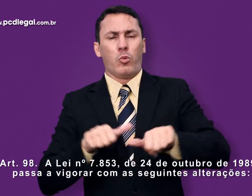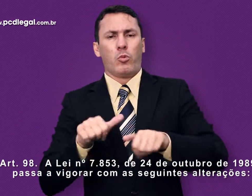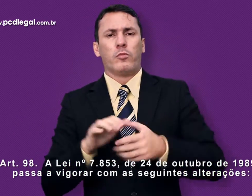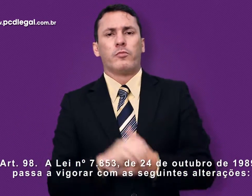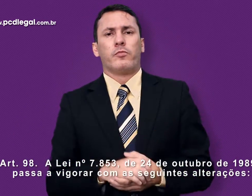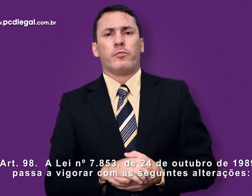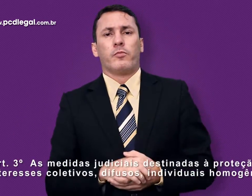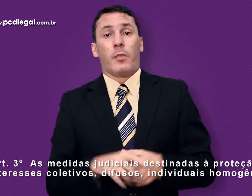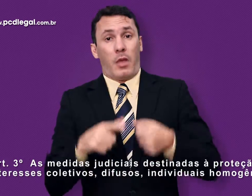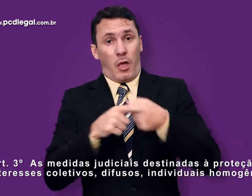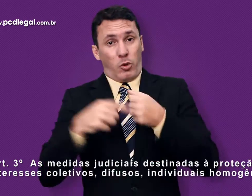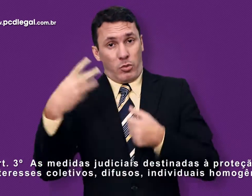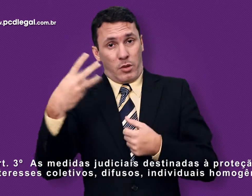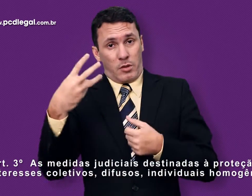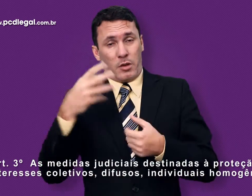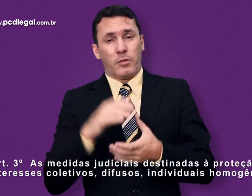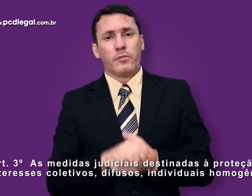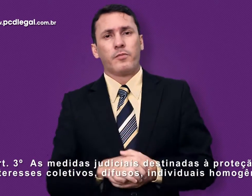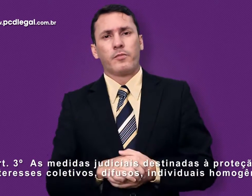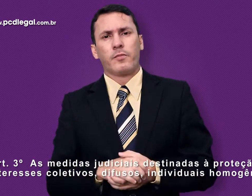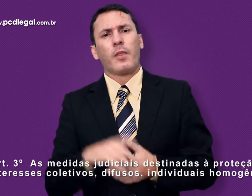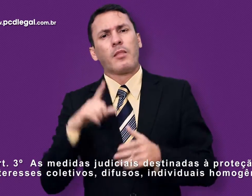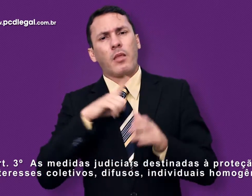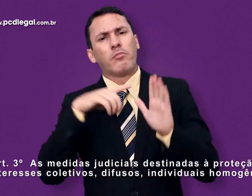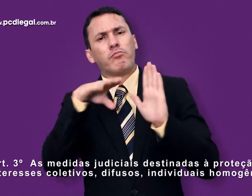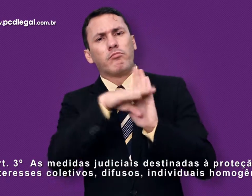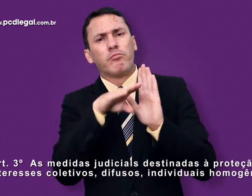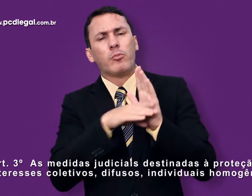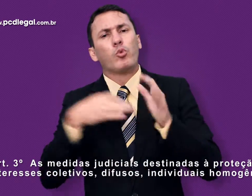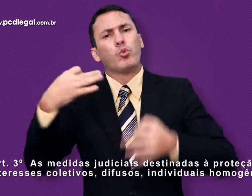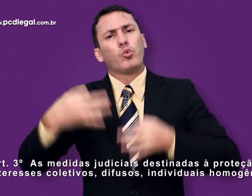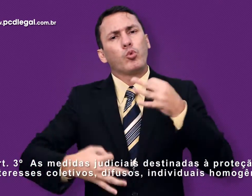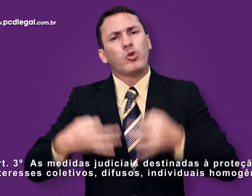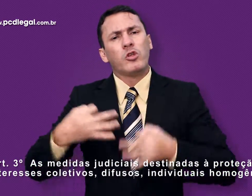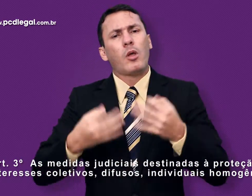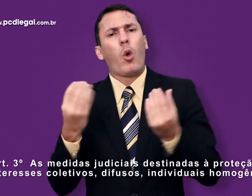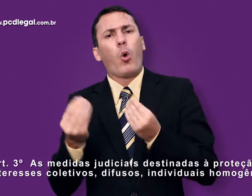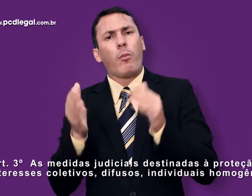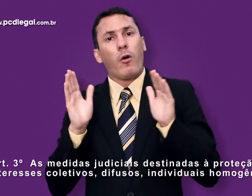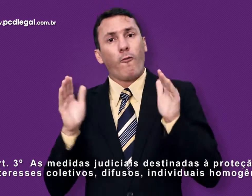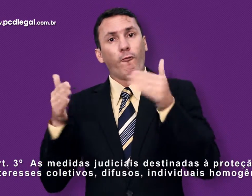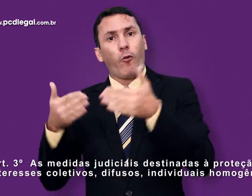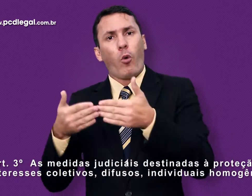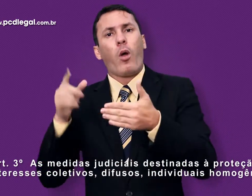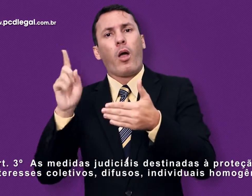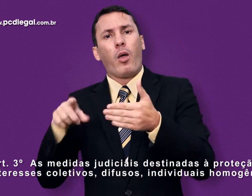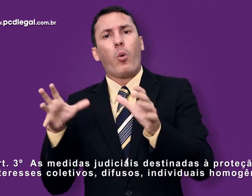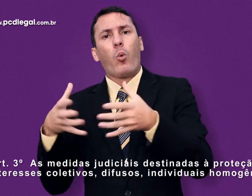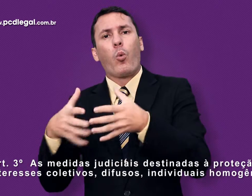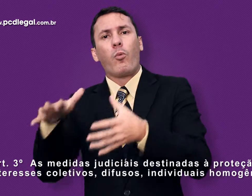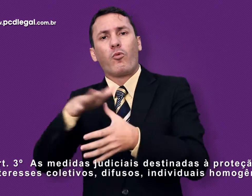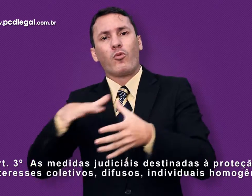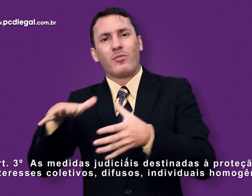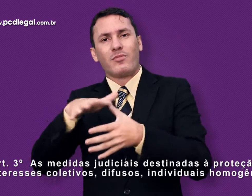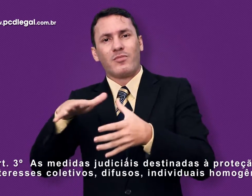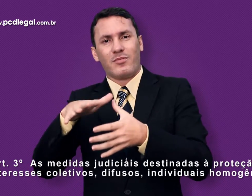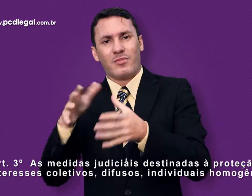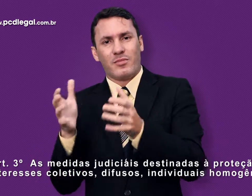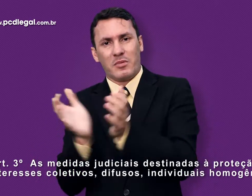alterações. Artigo 3º. As medidas judiciais destinadas à proteção de interesses coletivos,